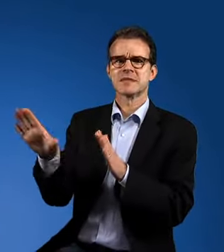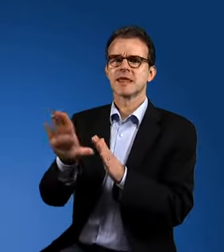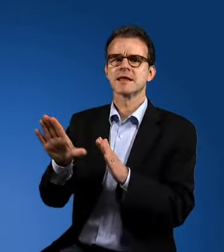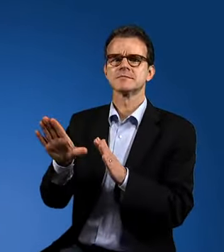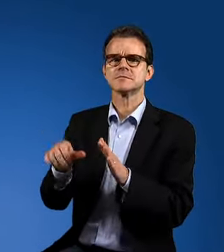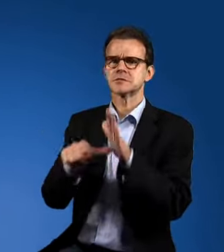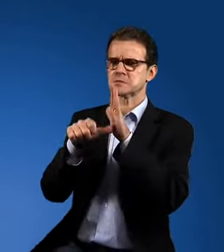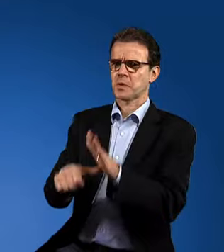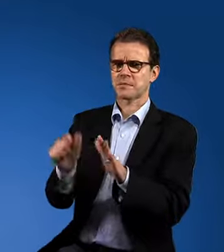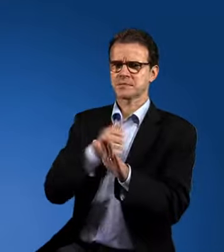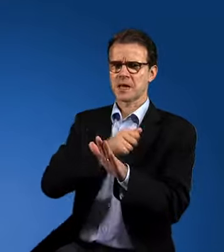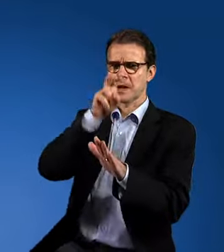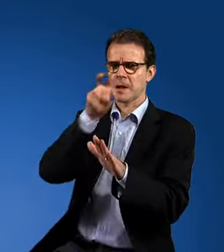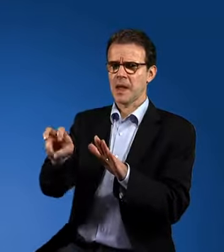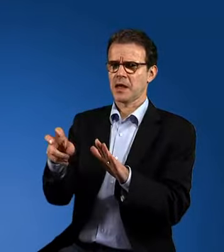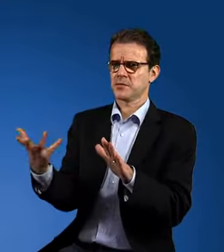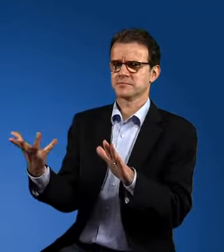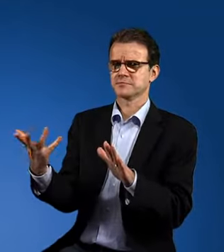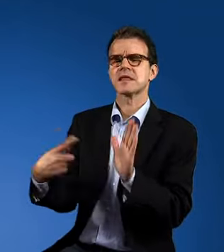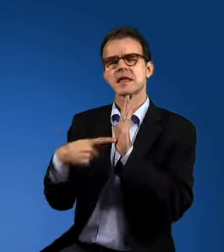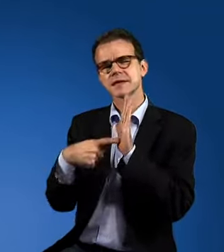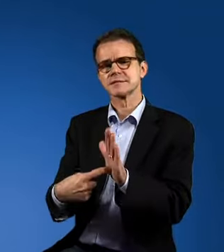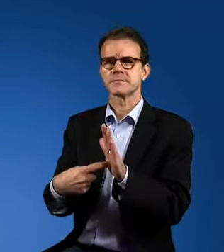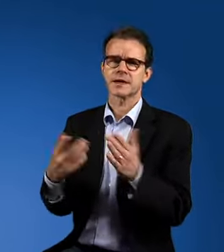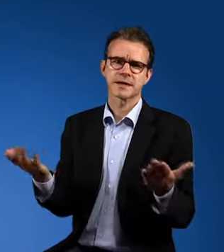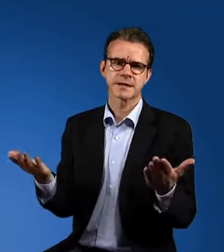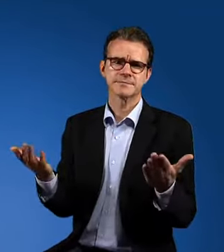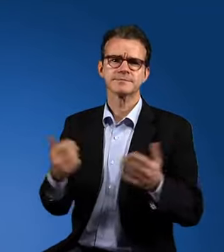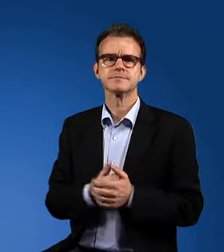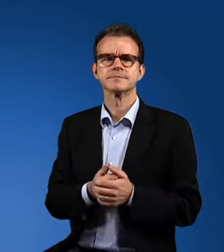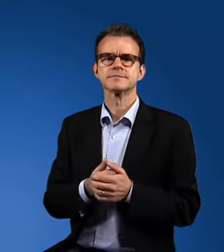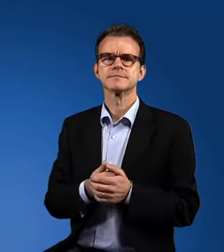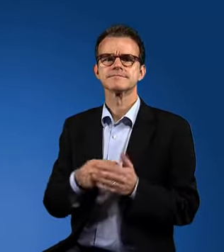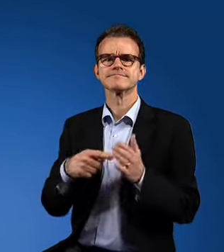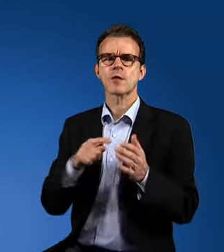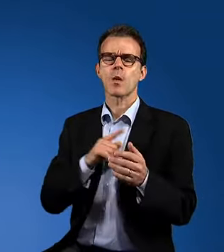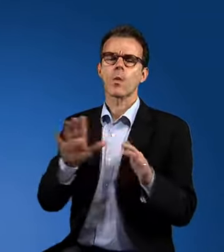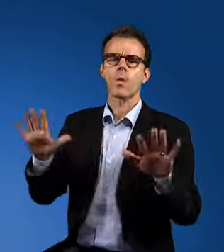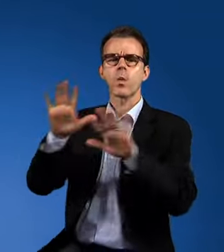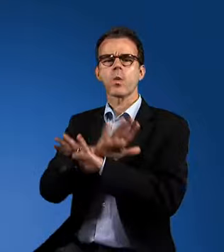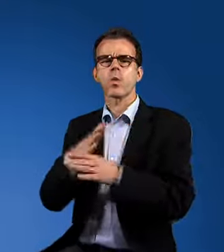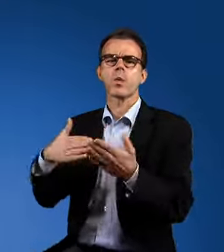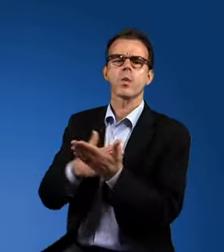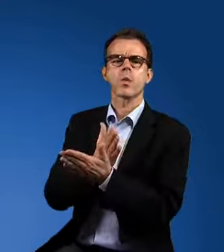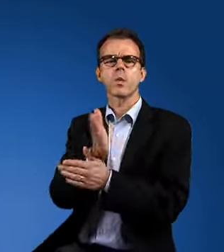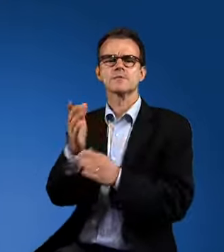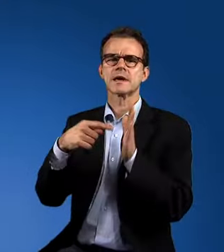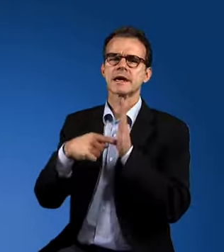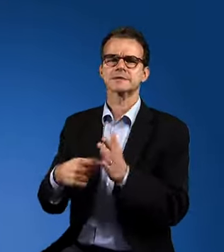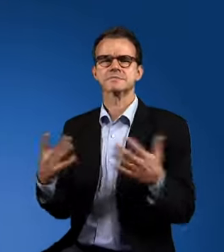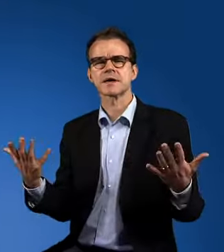ei suoranaisesti syrjitä, vaan se syrjintä tulee niin kuin oikeastaan